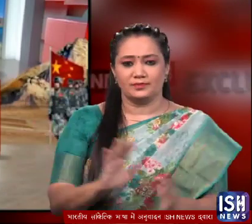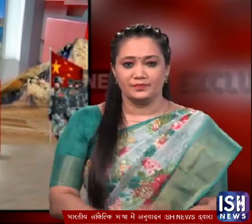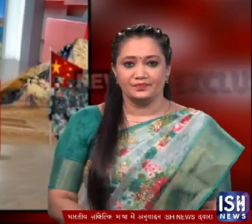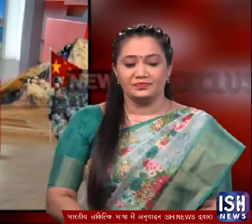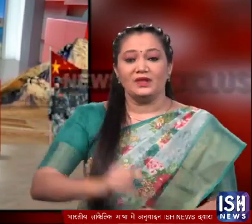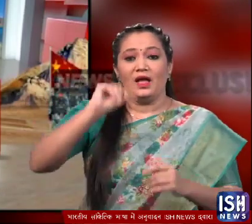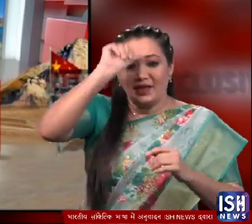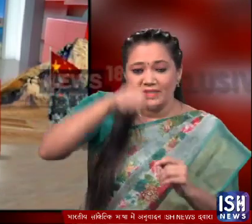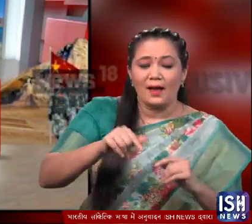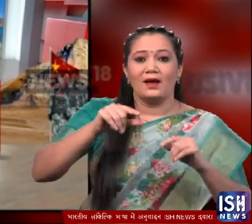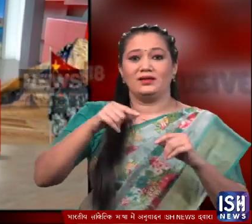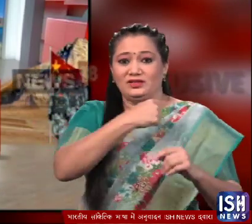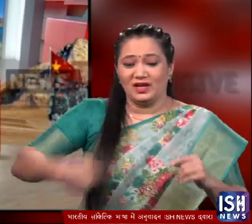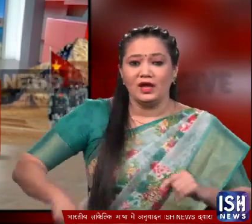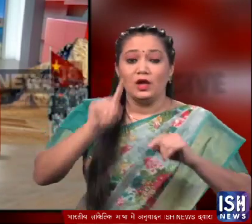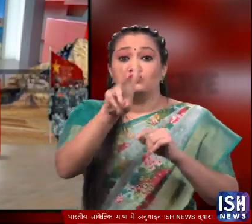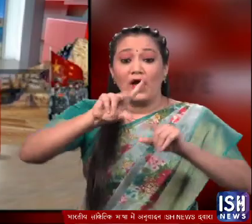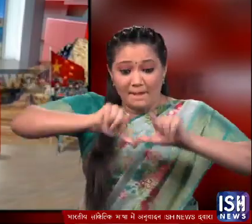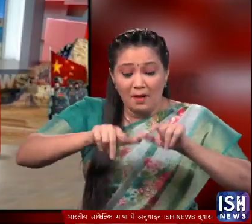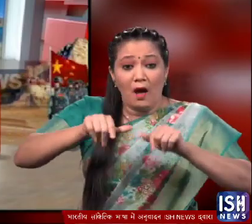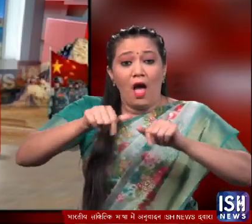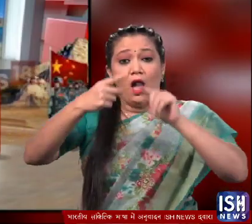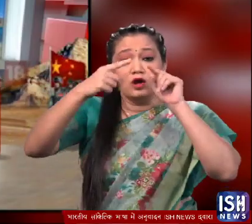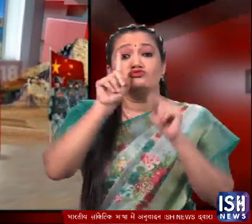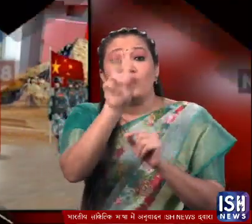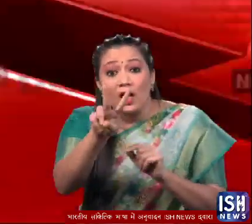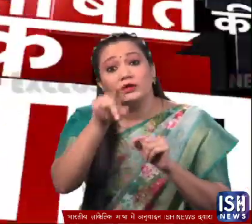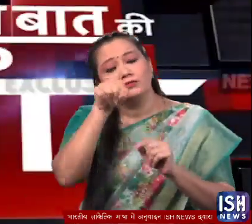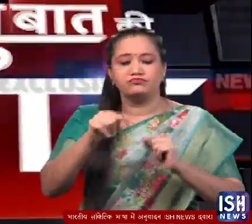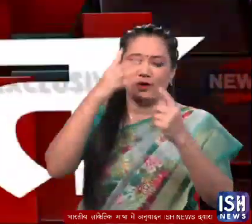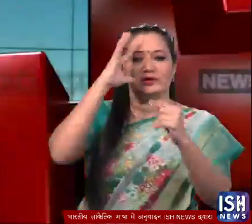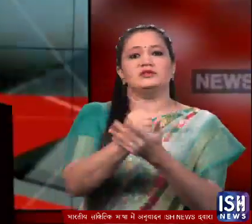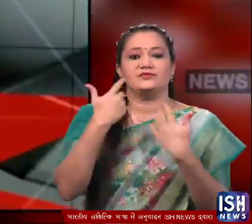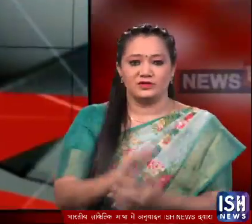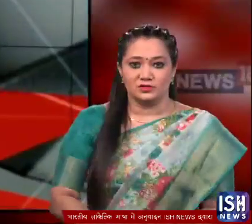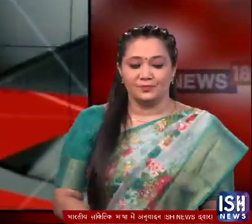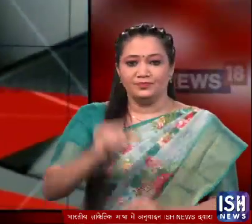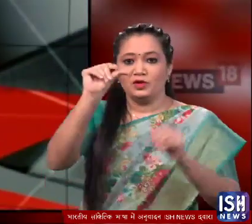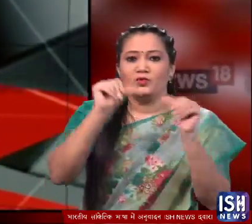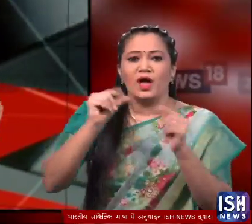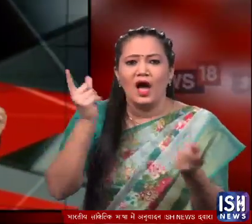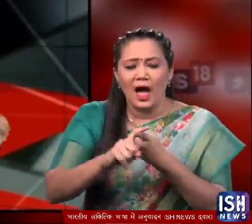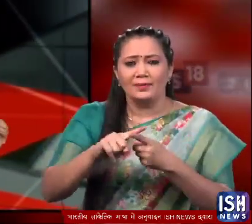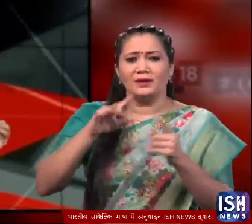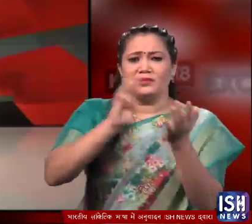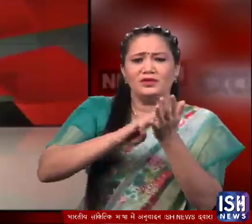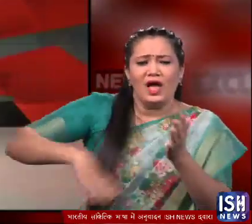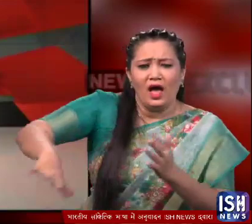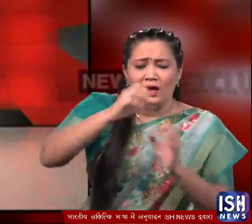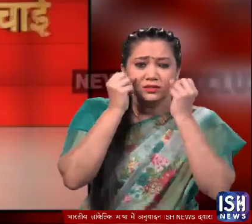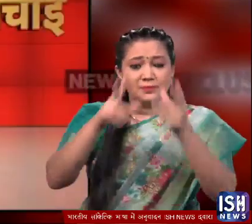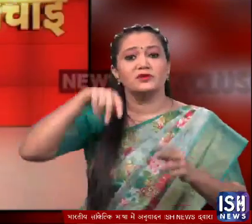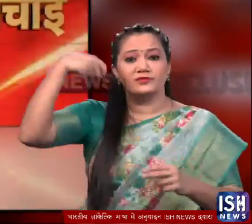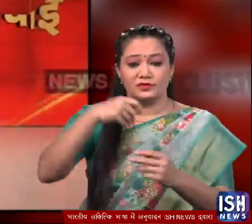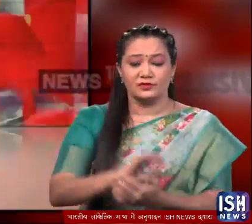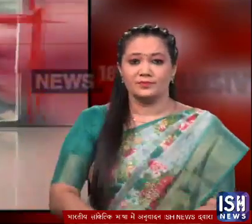कमांडरों के बीच 12वें दौर की बैठक में सेना के पीछे हटने का यह फैसला हुआ था। उत्तराखंड के मुनस्यारी से एक चौंकाने वाली तस्वीर